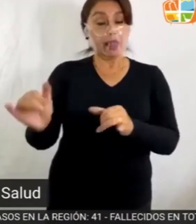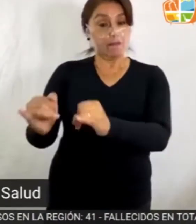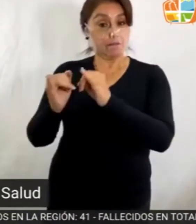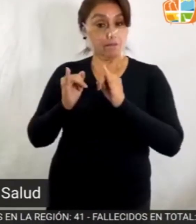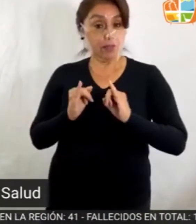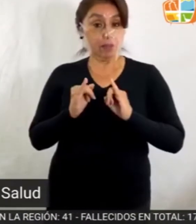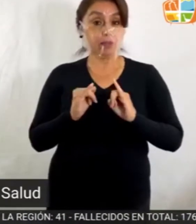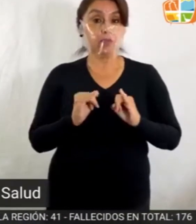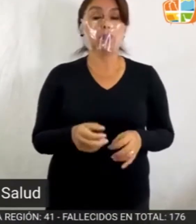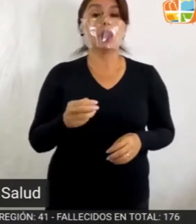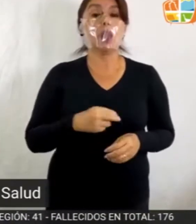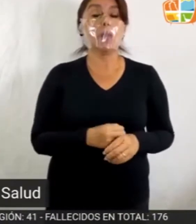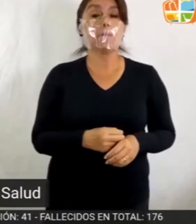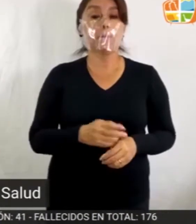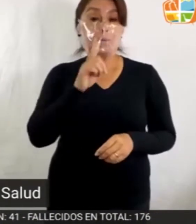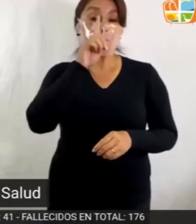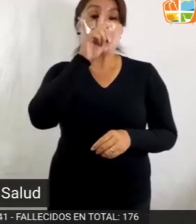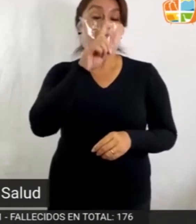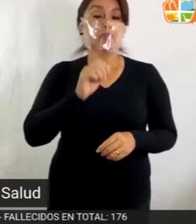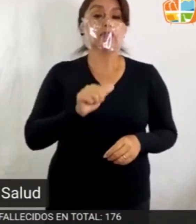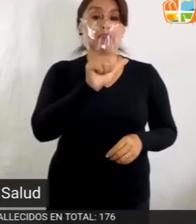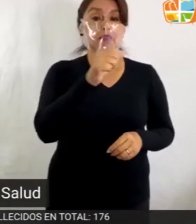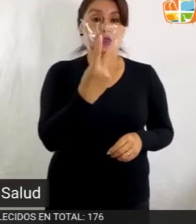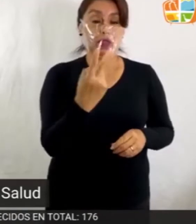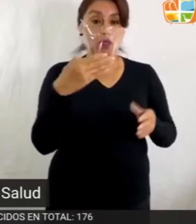64.823 y el reporte de los procesados a la fecha son